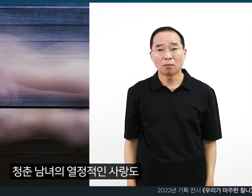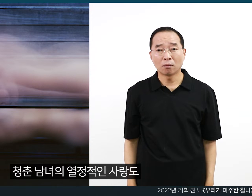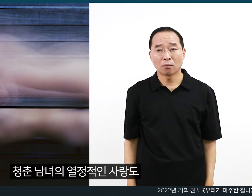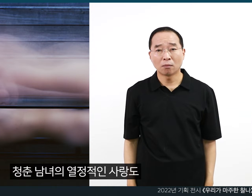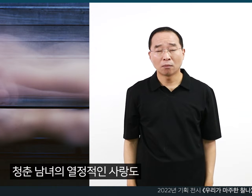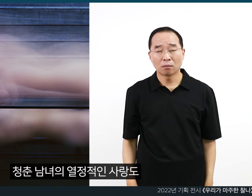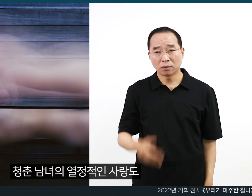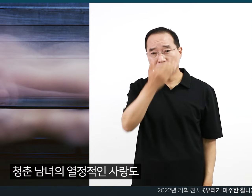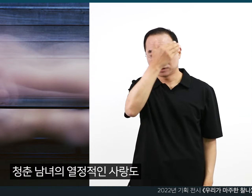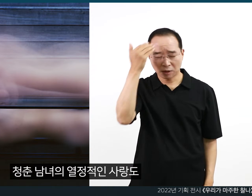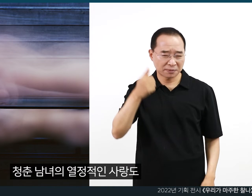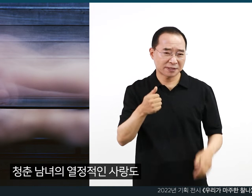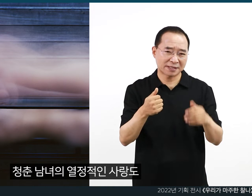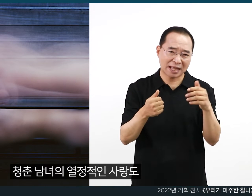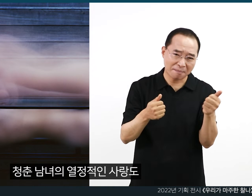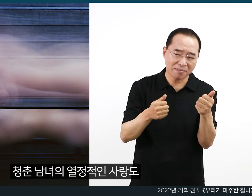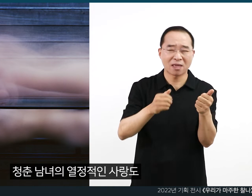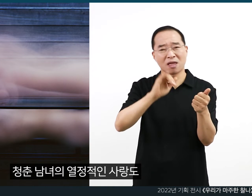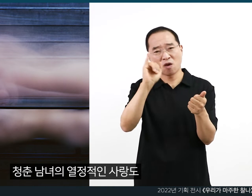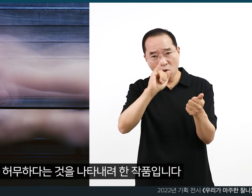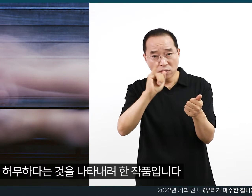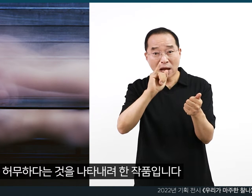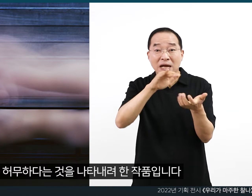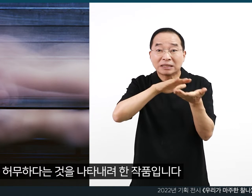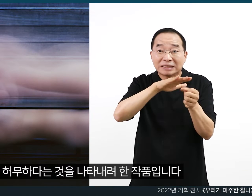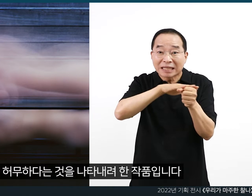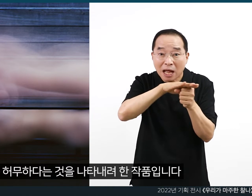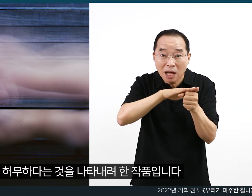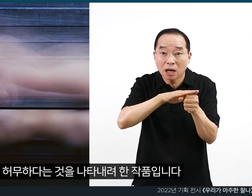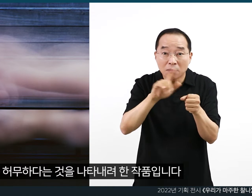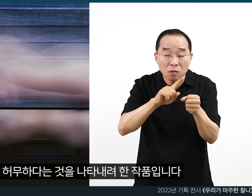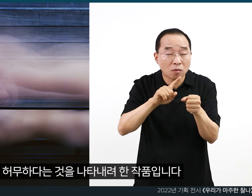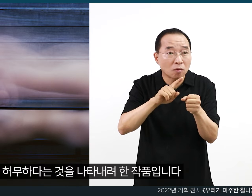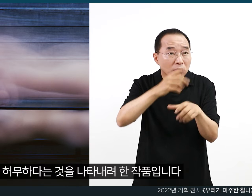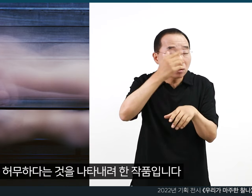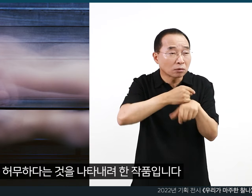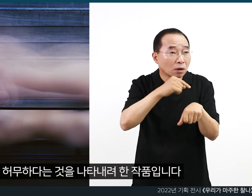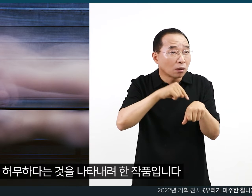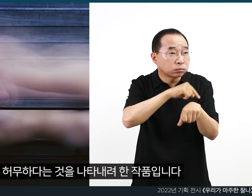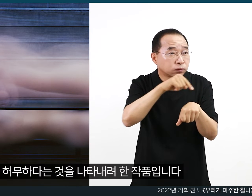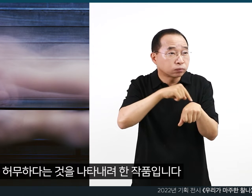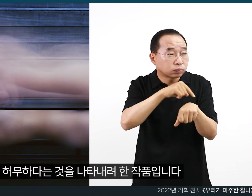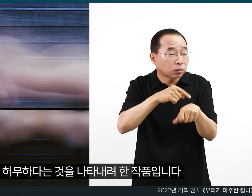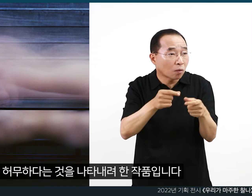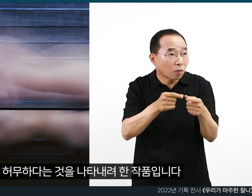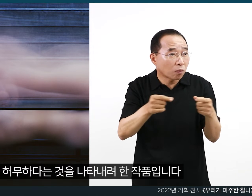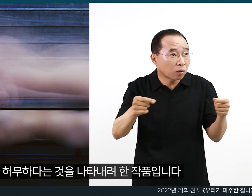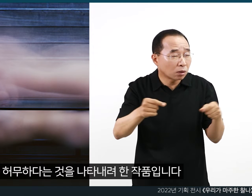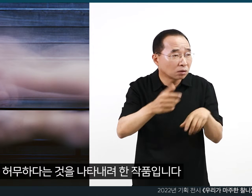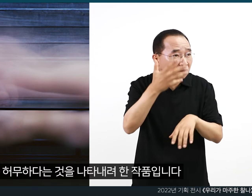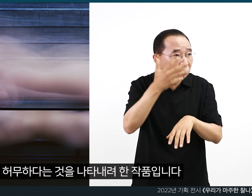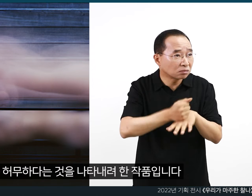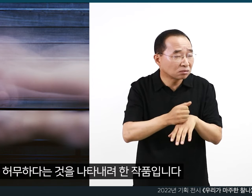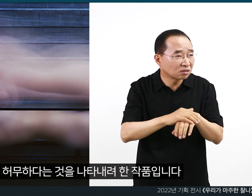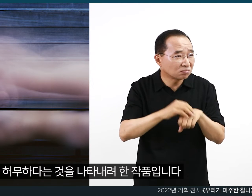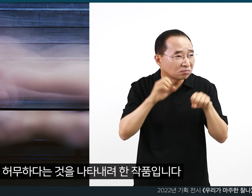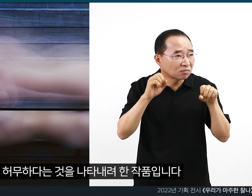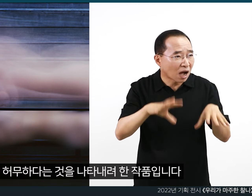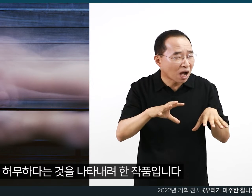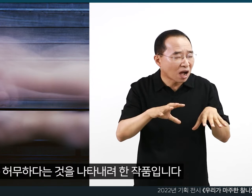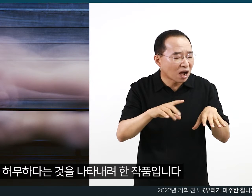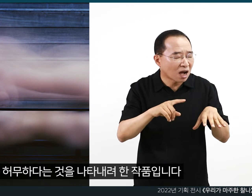청춘 남녀의 열정적인 사랑도 결국은 허무하다는 것을 나타내려 한 작품입니다.